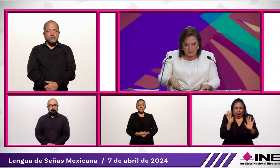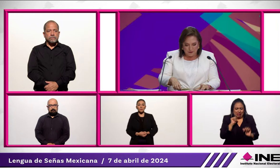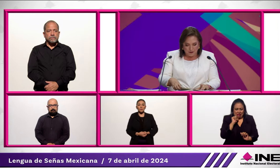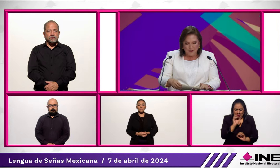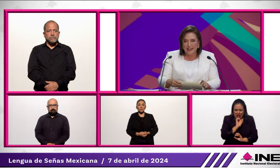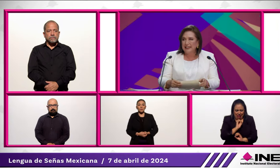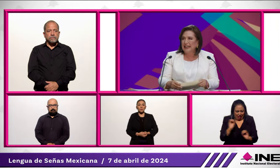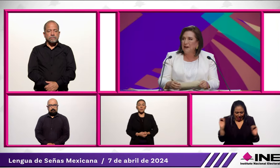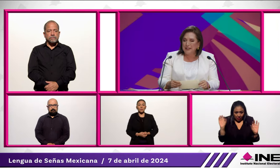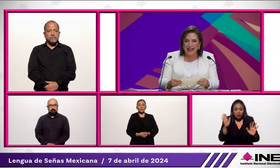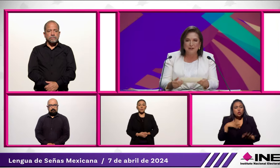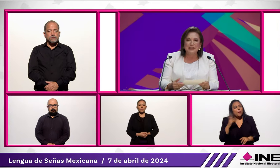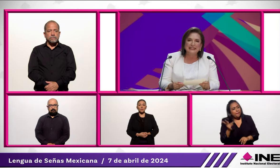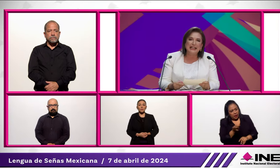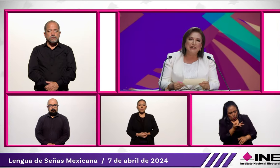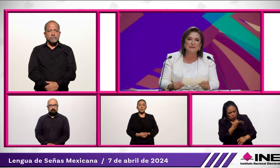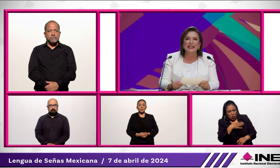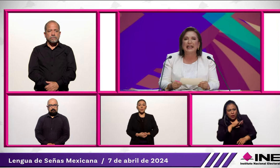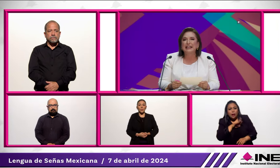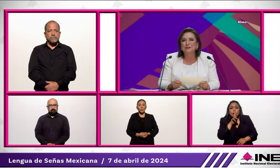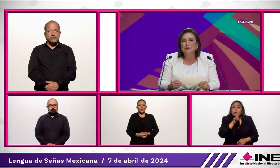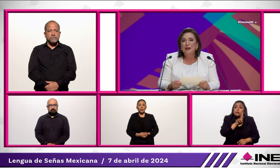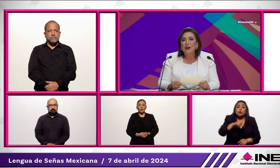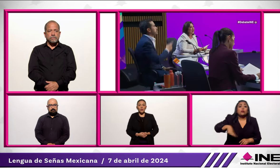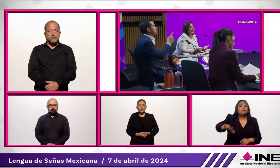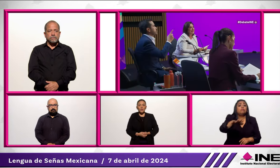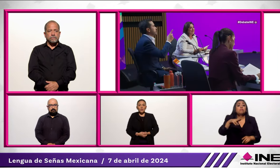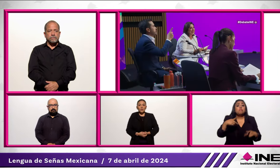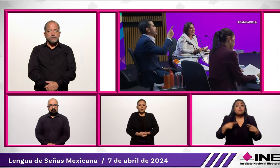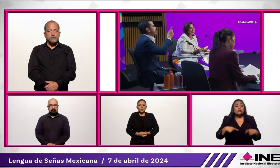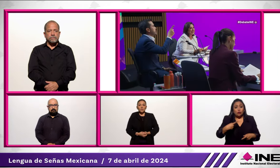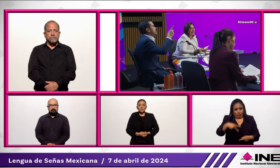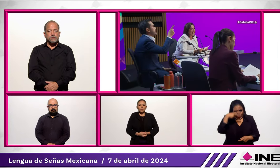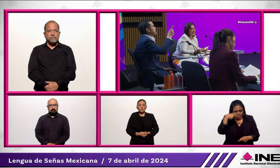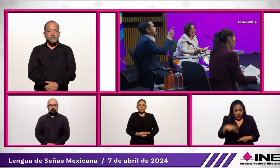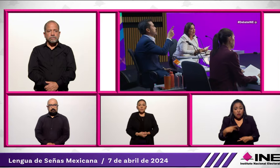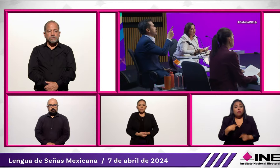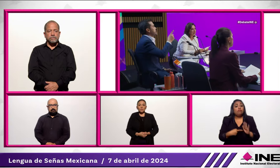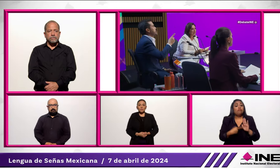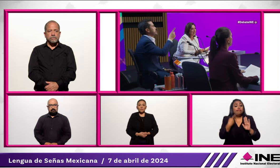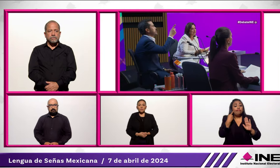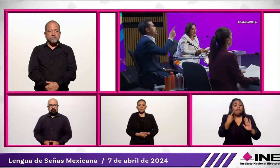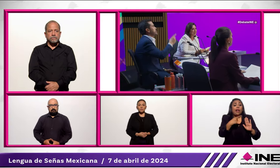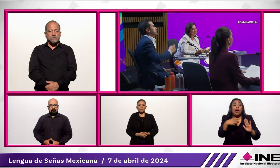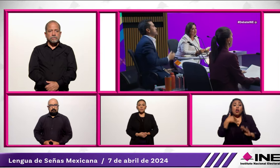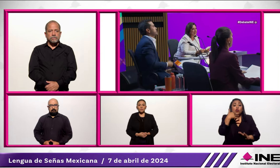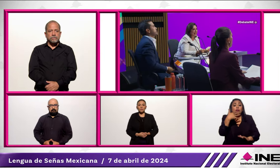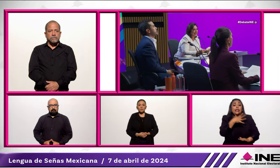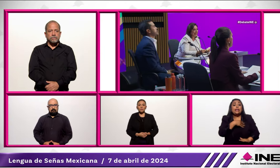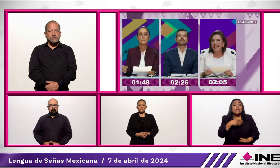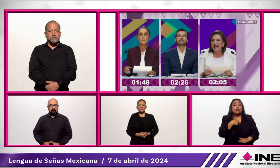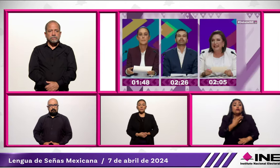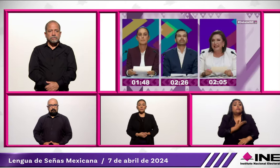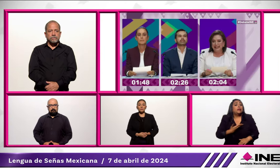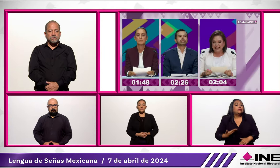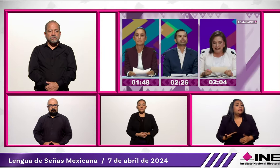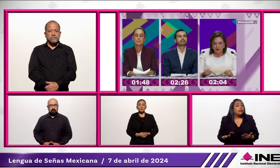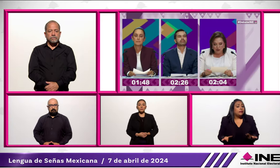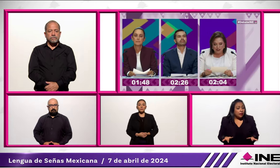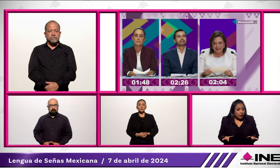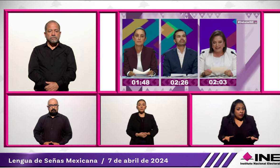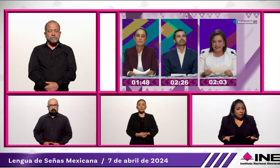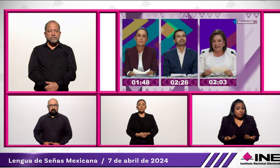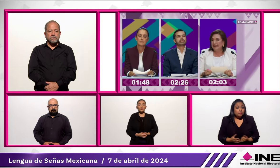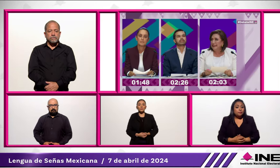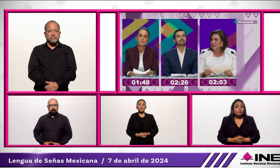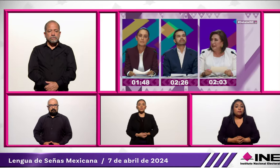te pregunto, Claudia, contéstale a los mexicanos, con las evidencias que hay de la corrupción de los hijos del presidente,